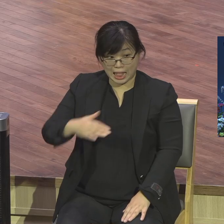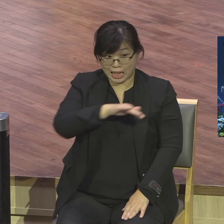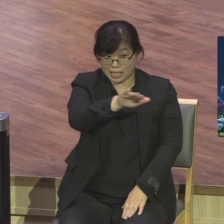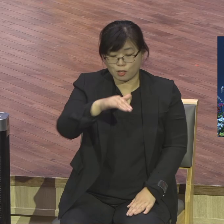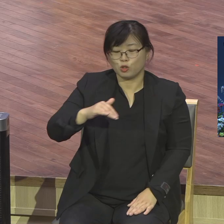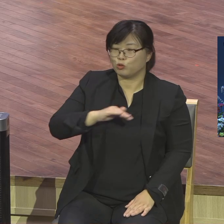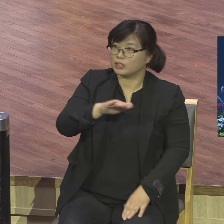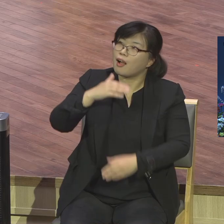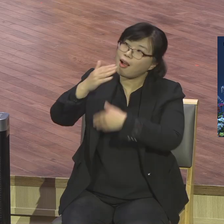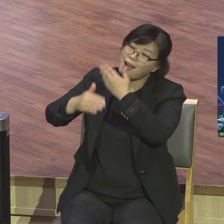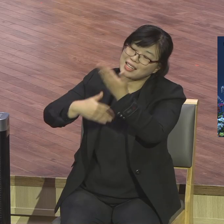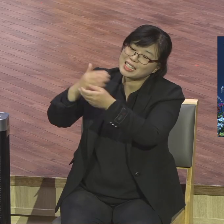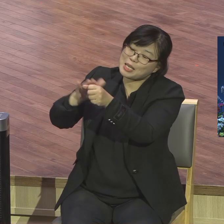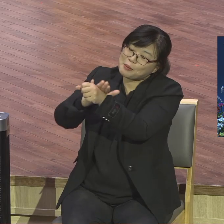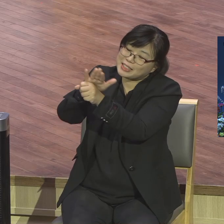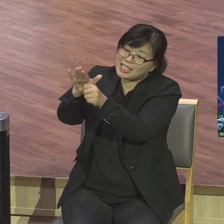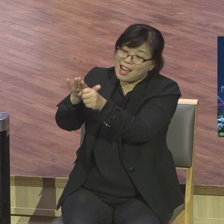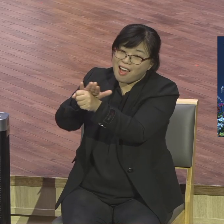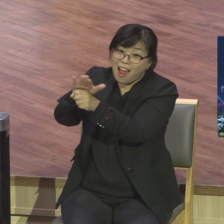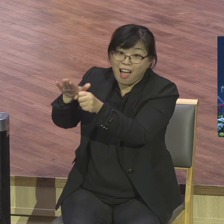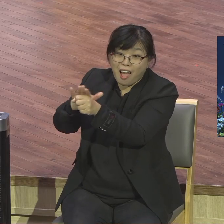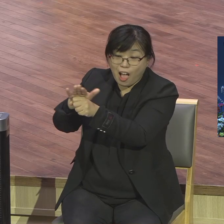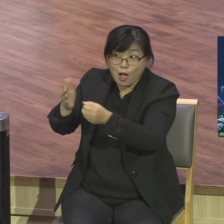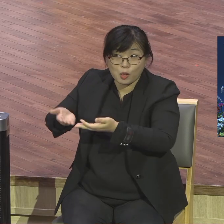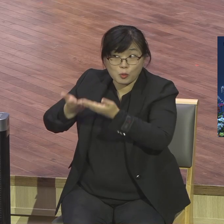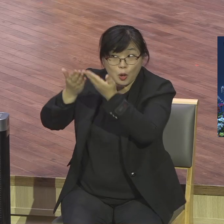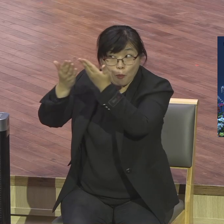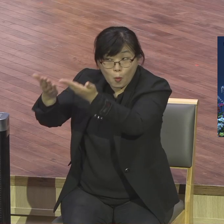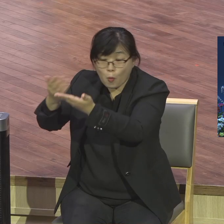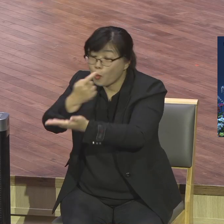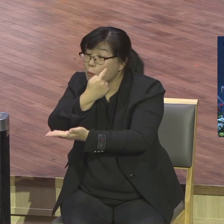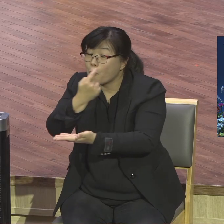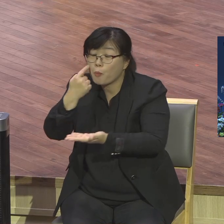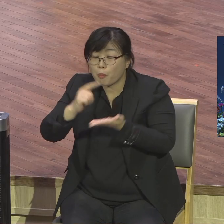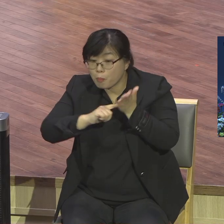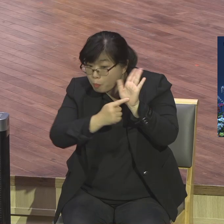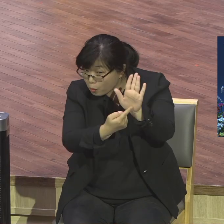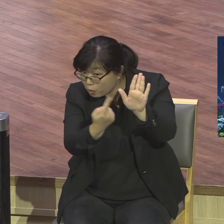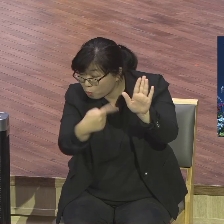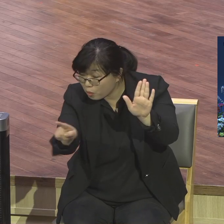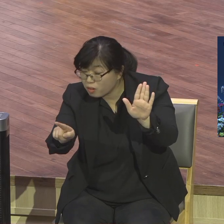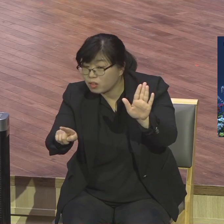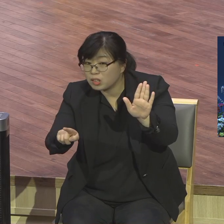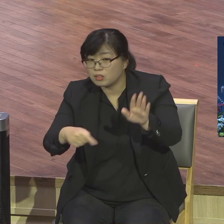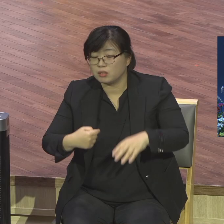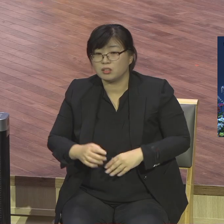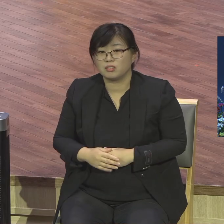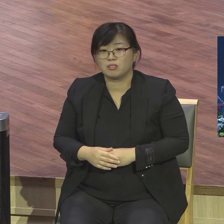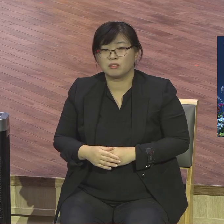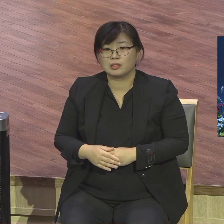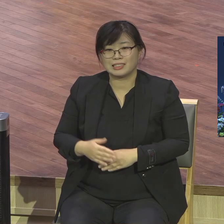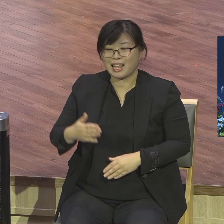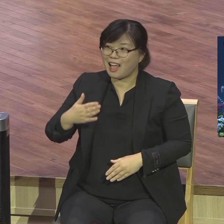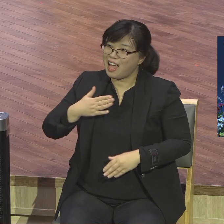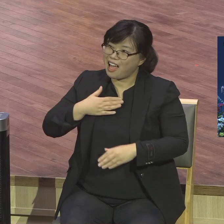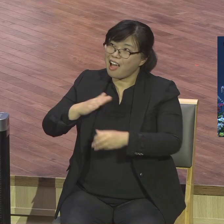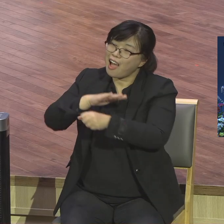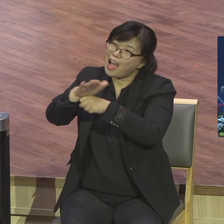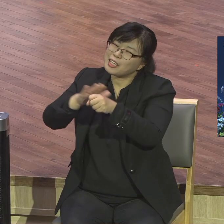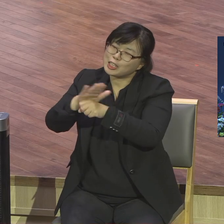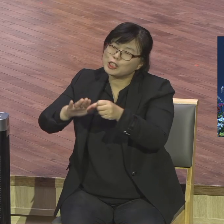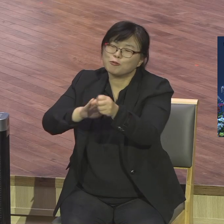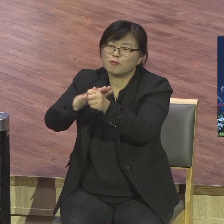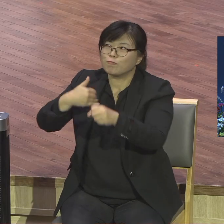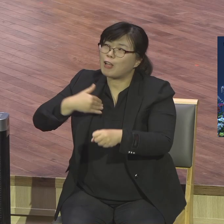하나님을 사랑합니다 그 현상이 뭐예요 그 자리가 어디입니까 예배의